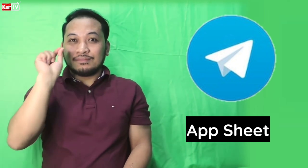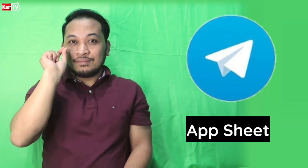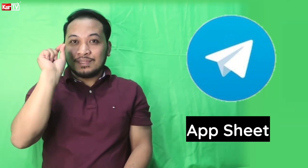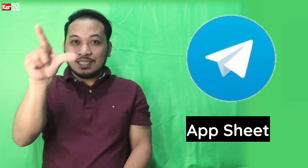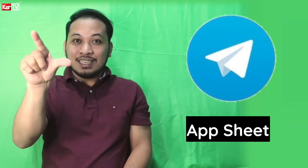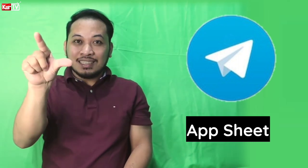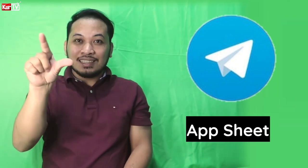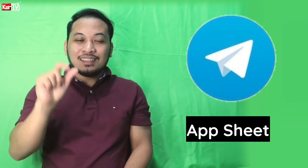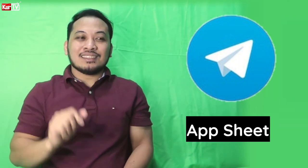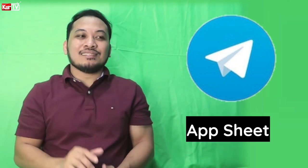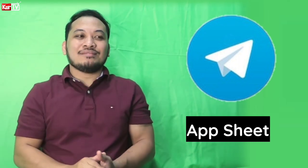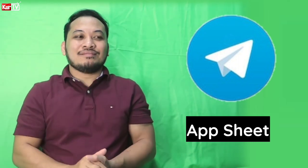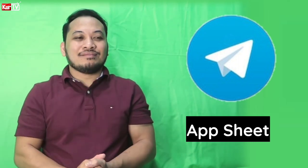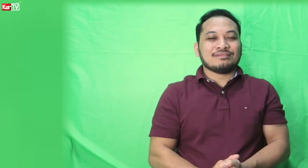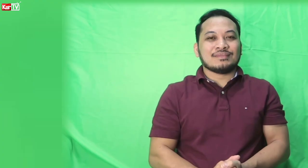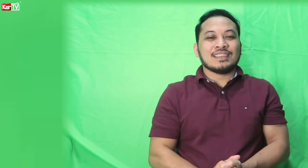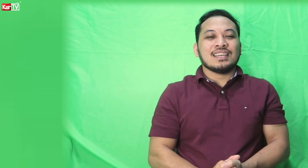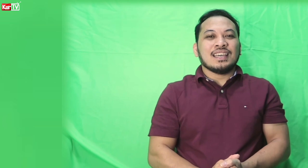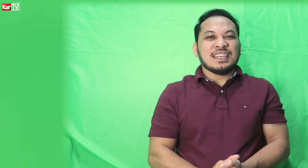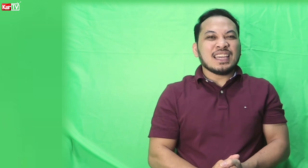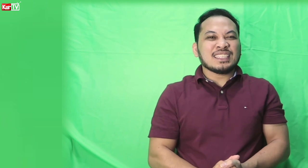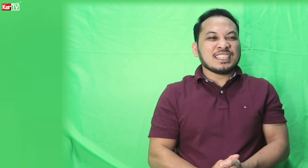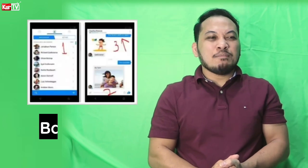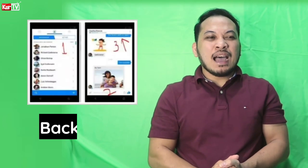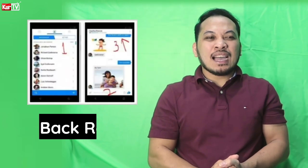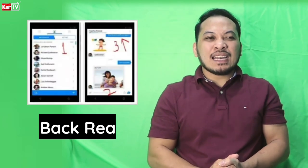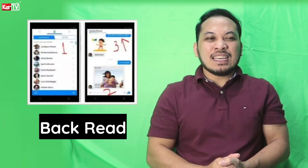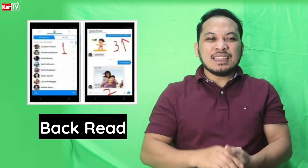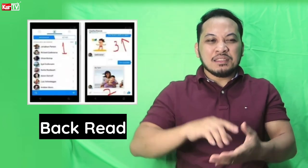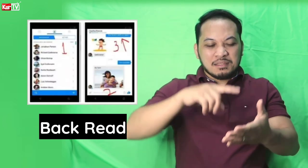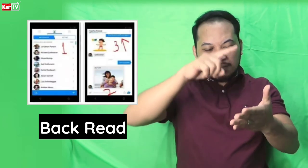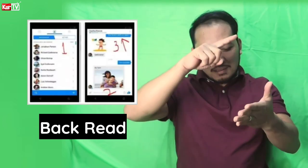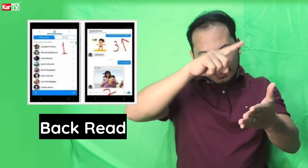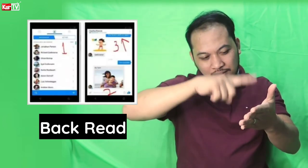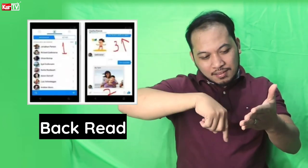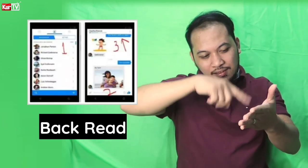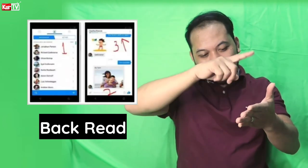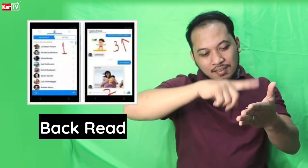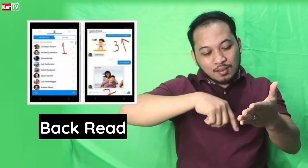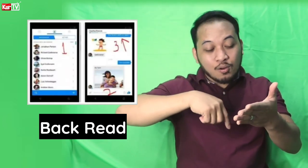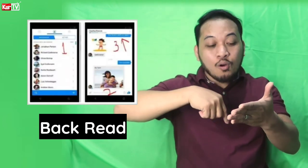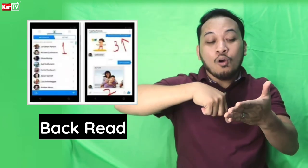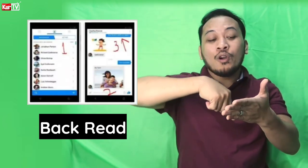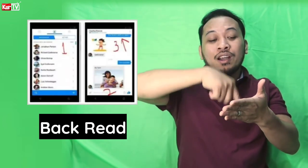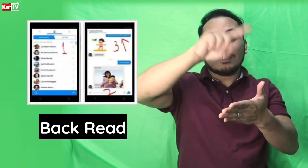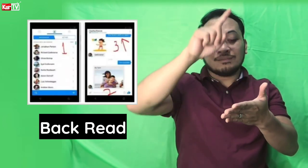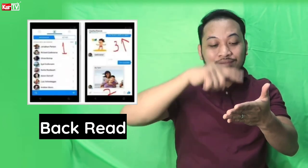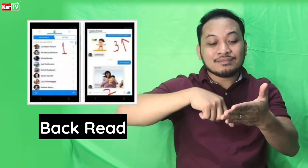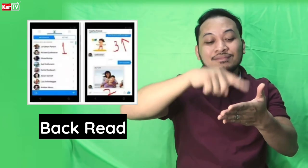App sheet. Next is back read. Or